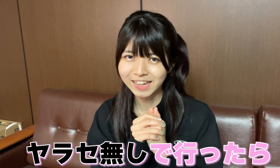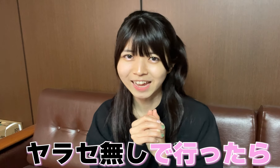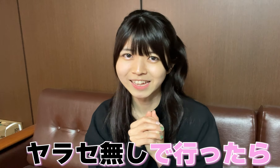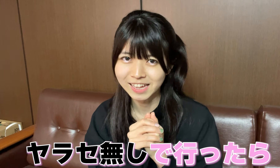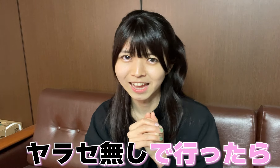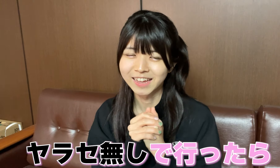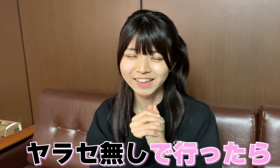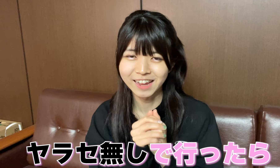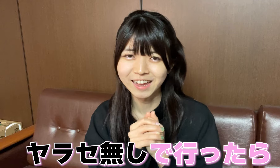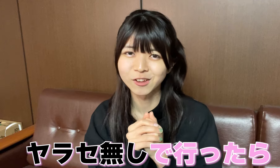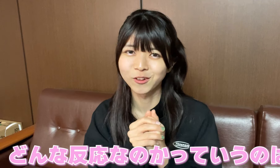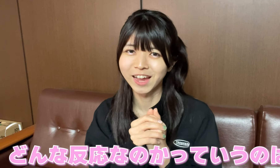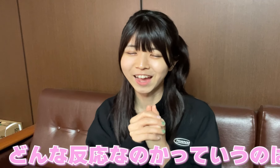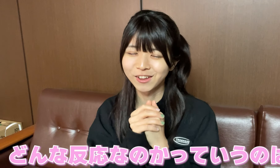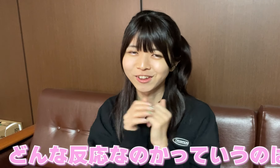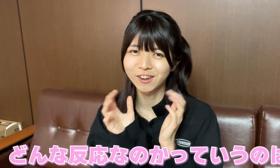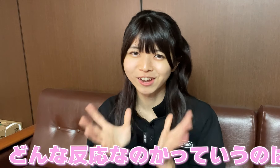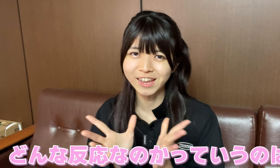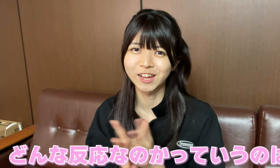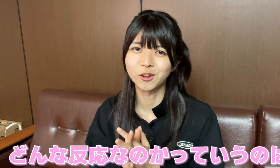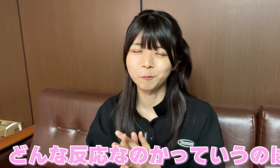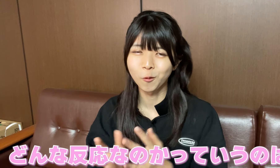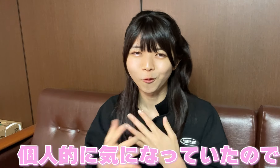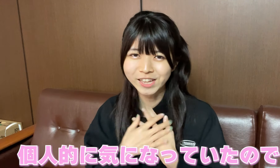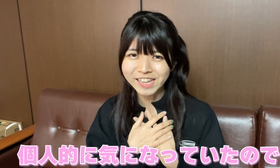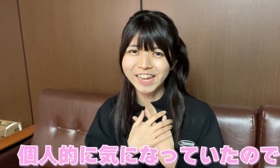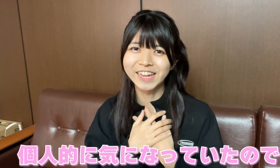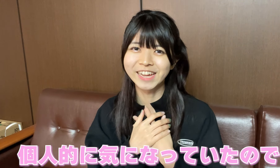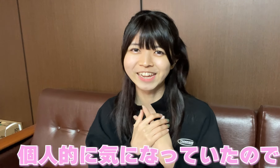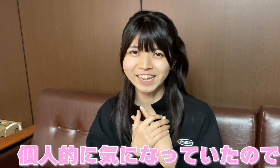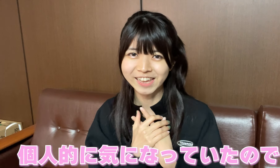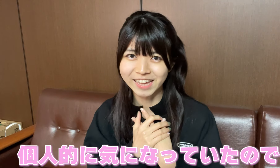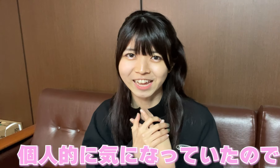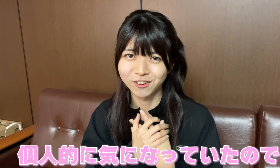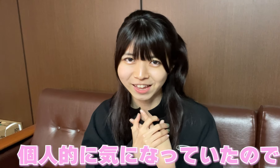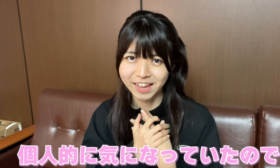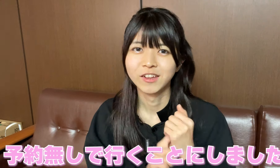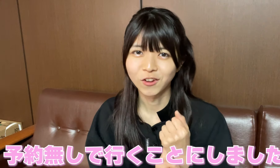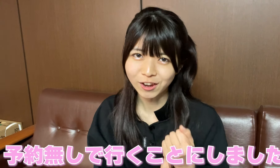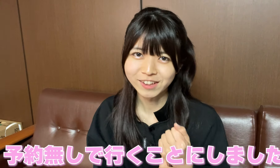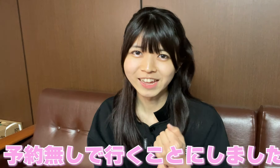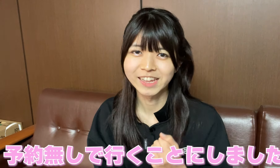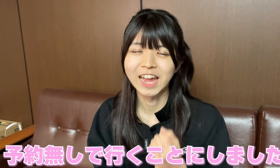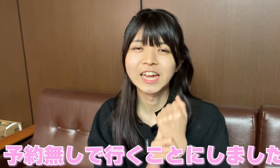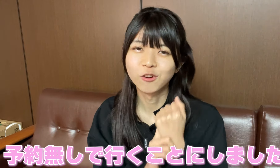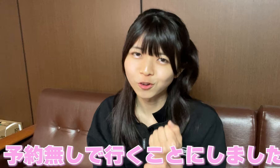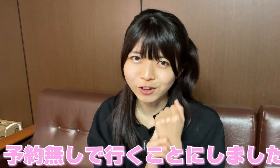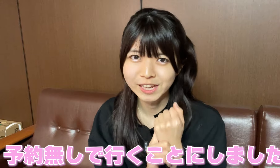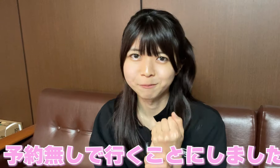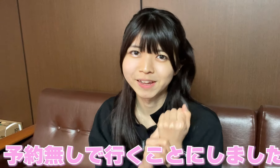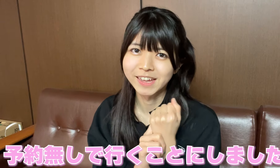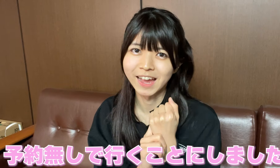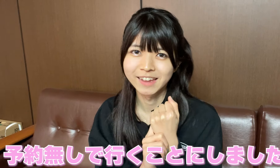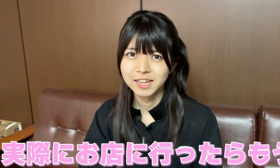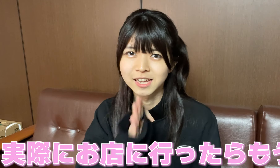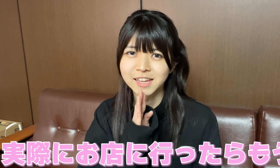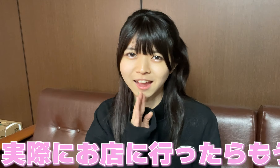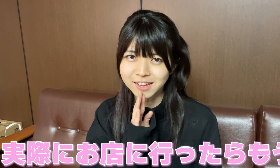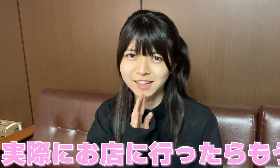しで行ったらどんな反応なのかっていうのはもう個人的に気になっていたので、予約なしで行くことにしました。実際